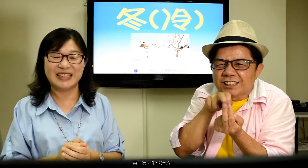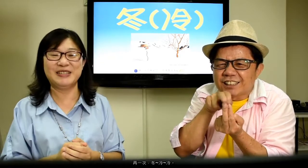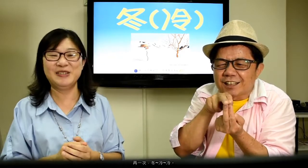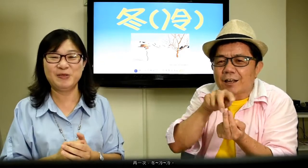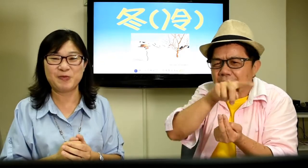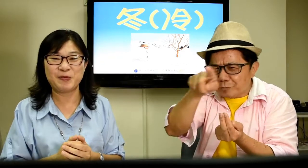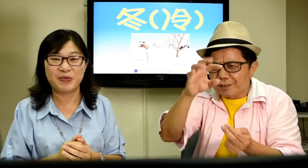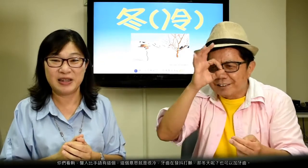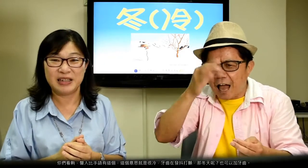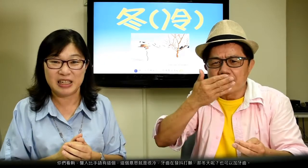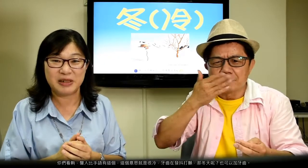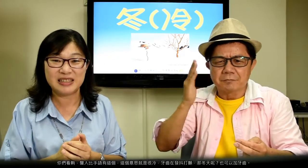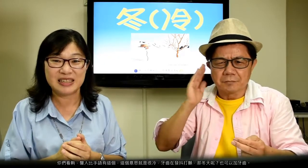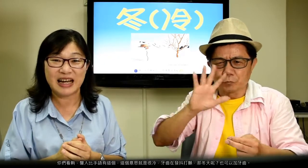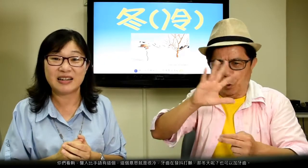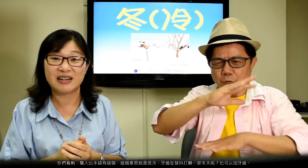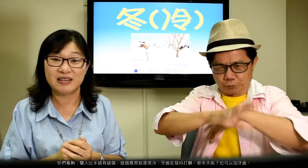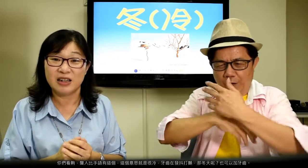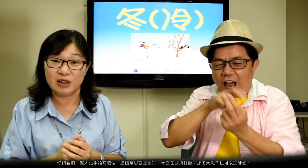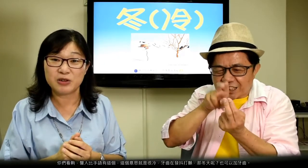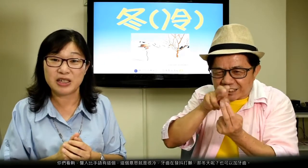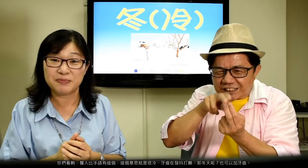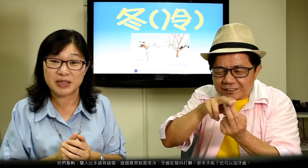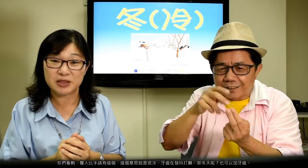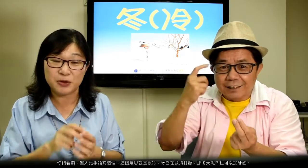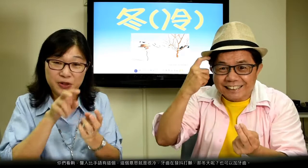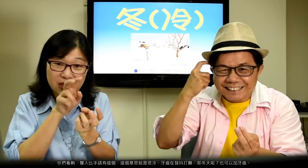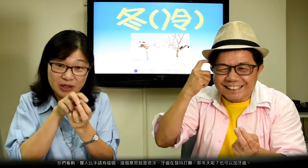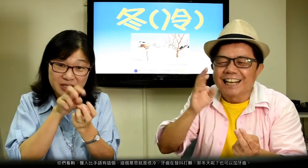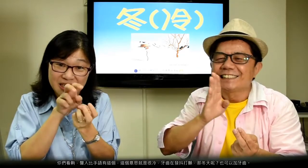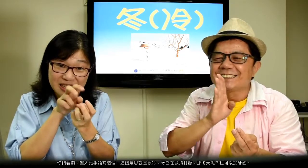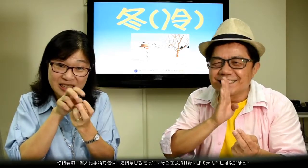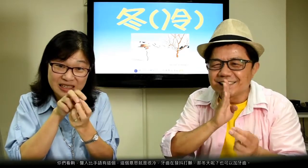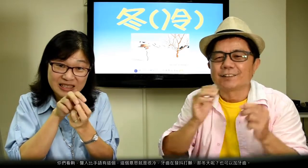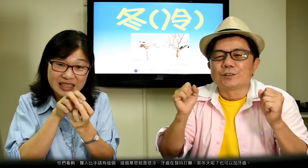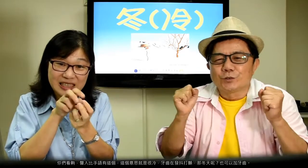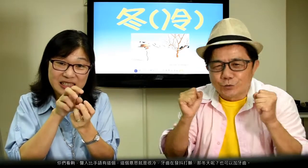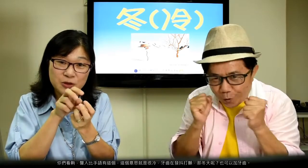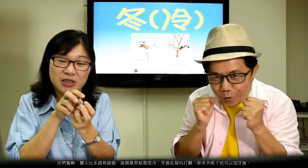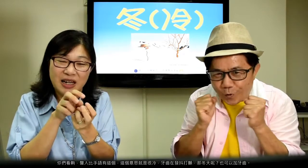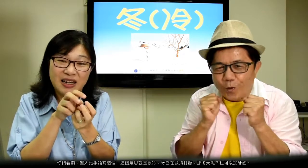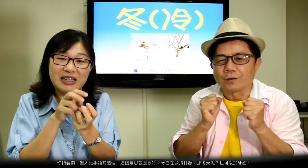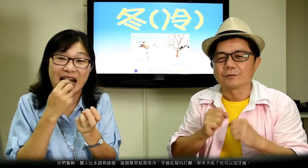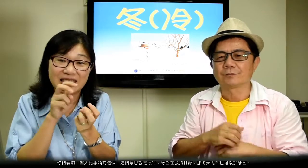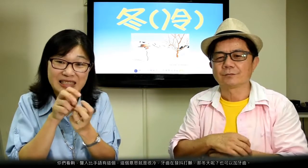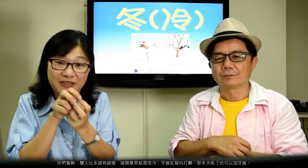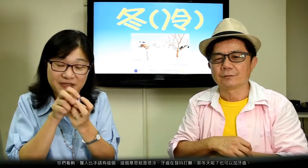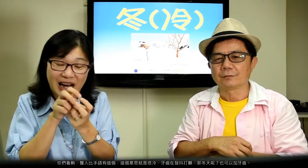冷。你们看哈、聋人比手语有这个意思，就是很冷，牙齿在发